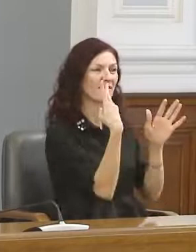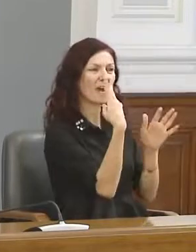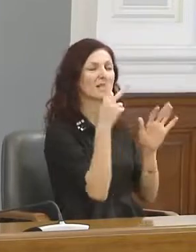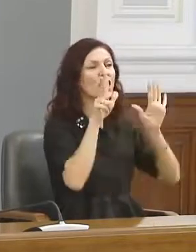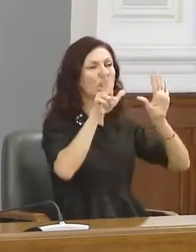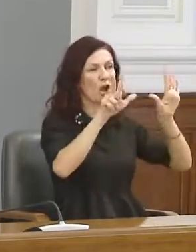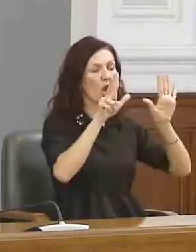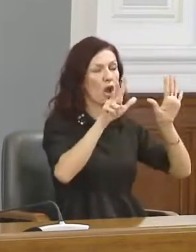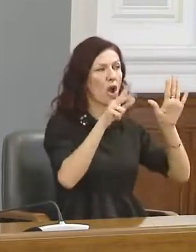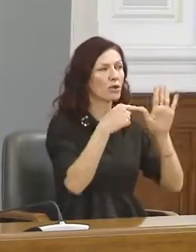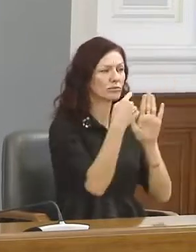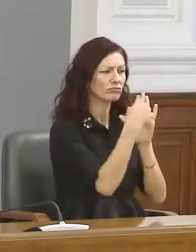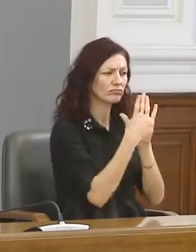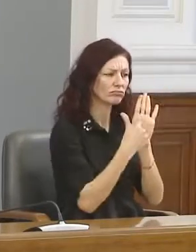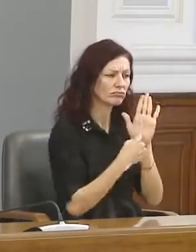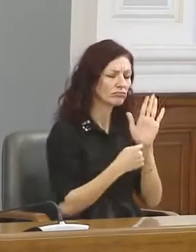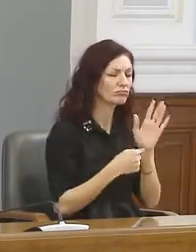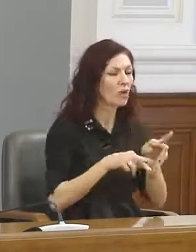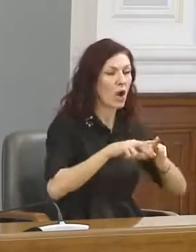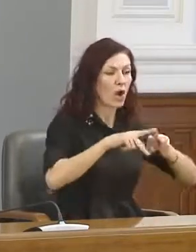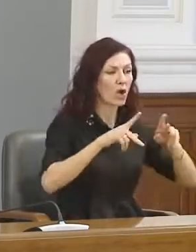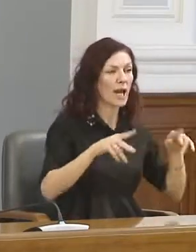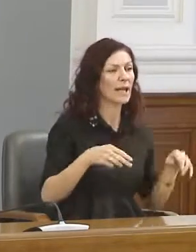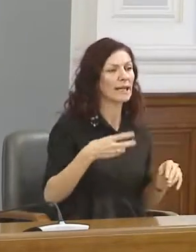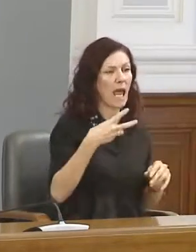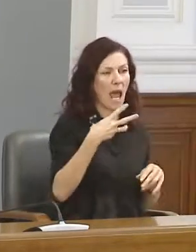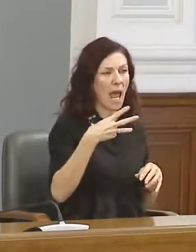които колегите епидемиолози следят.